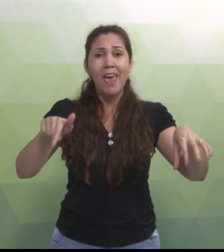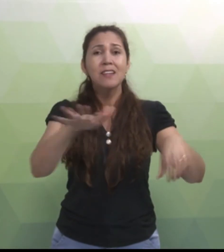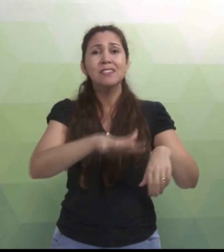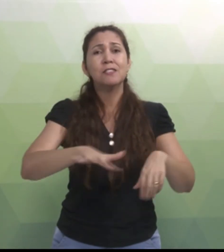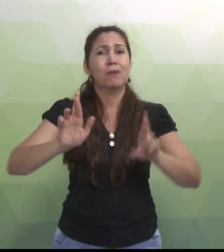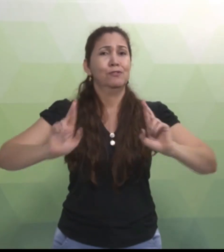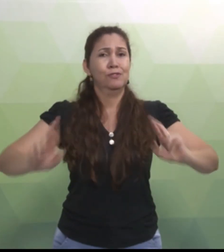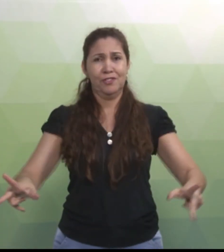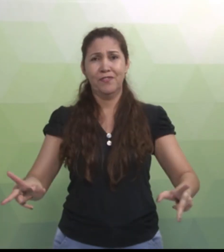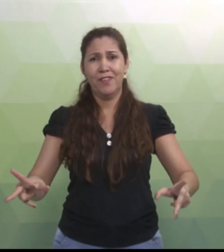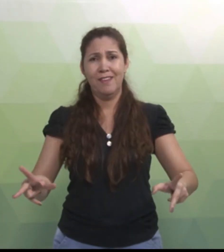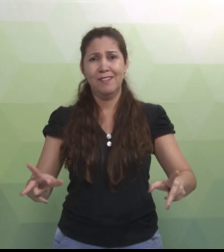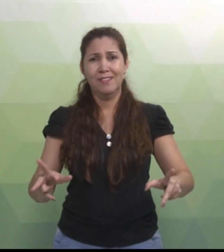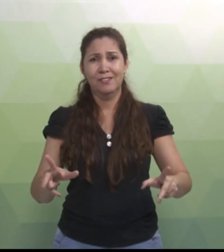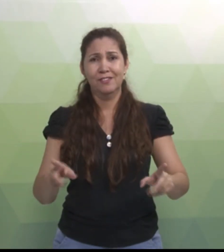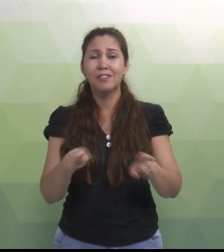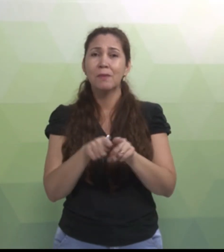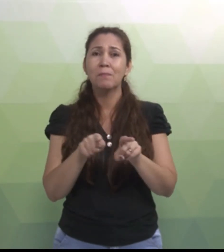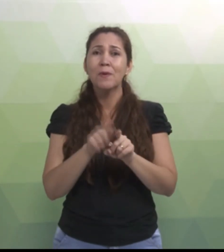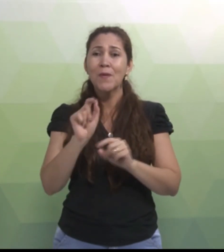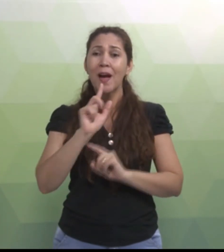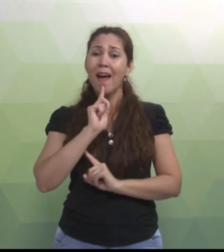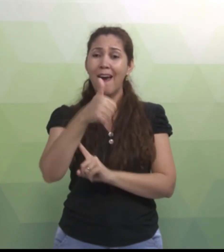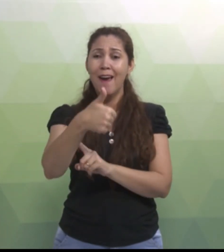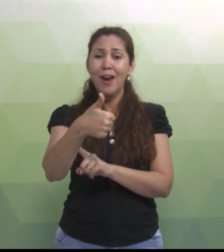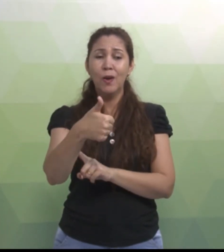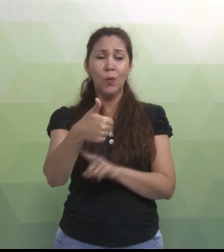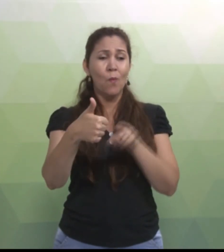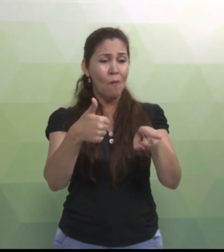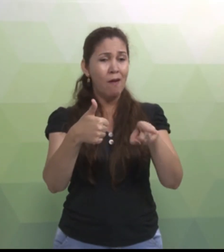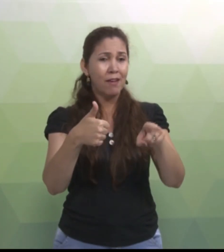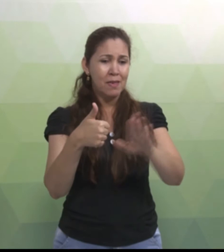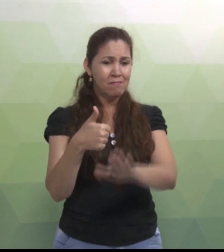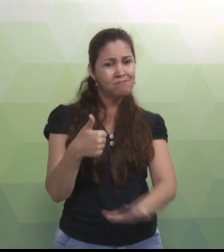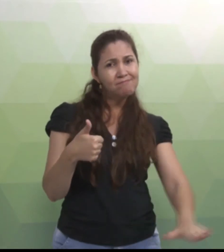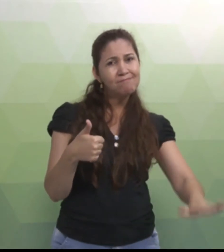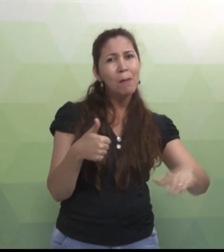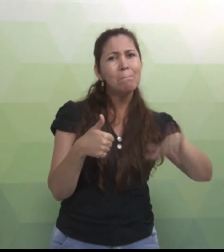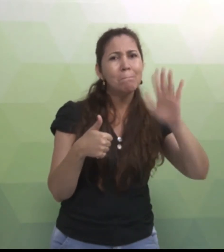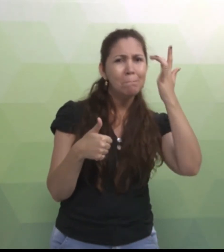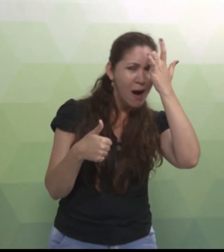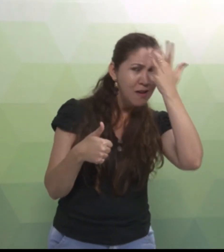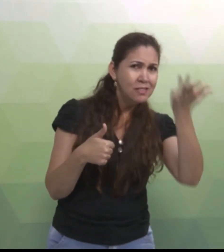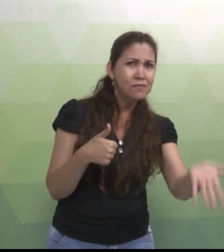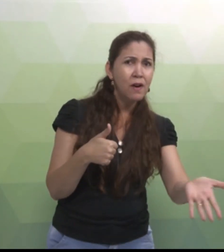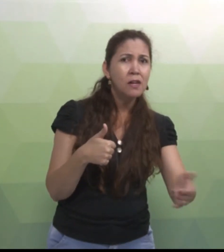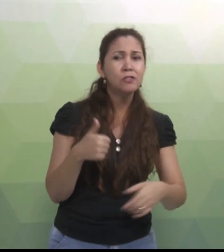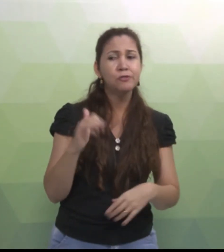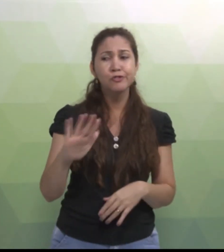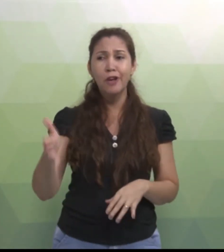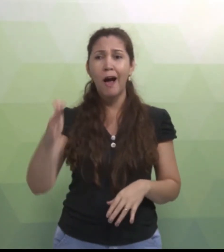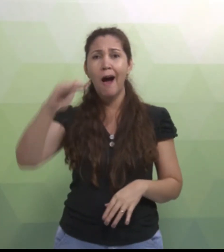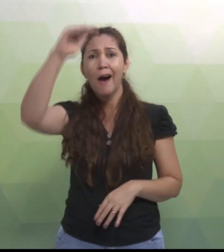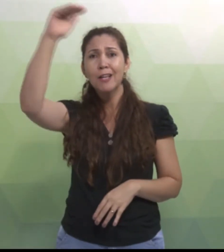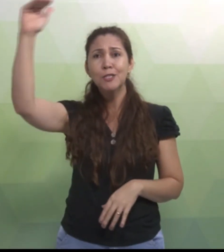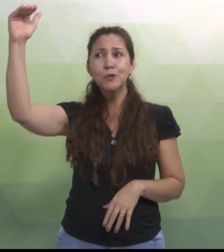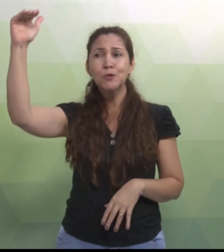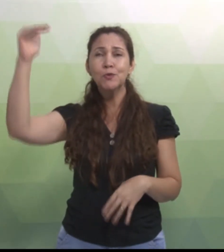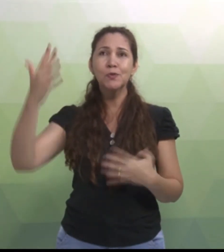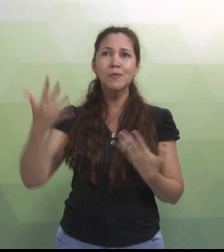espaços diferentes. Aqui ensina a L1 para crianças, na escola bilíngue.